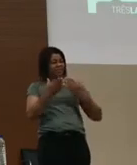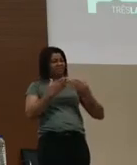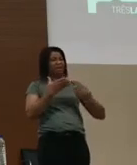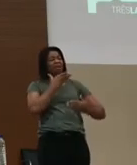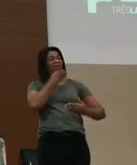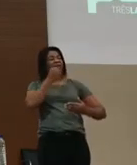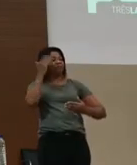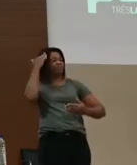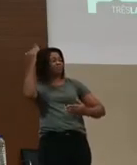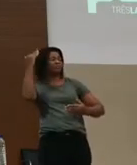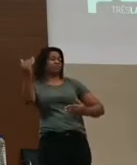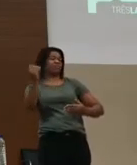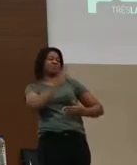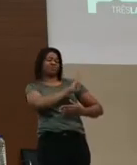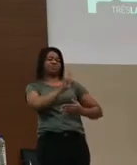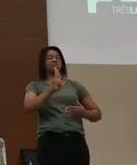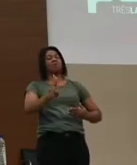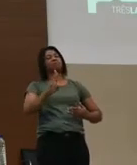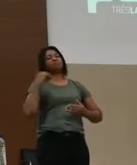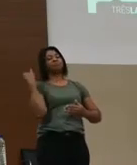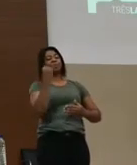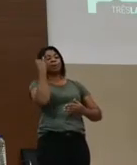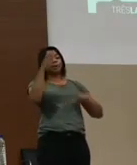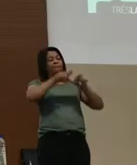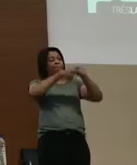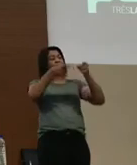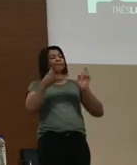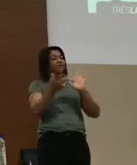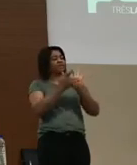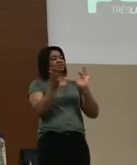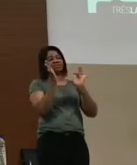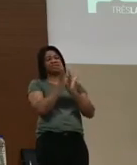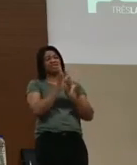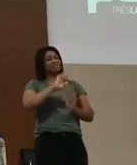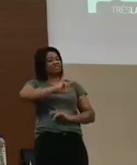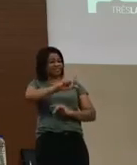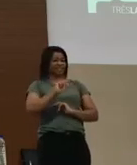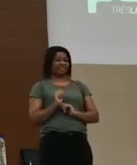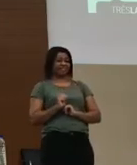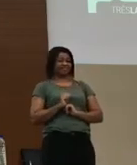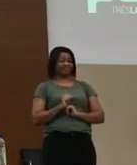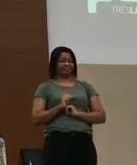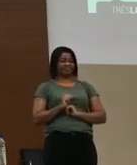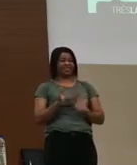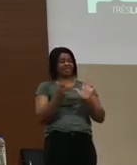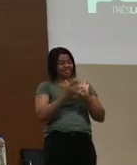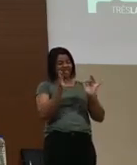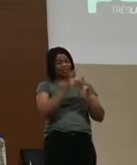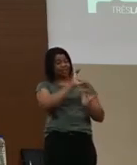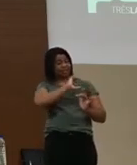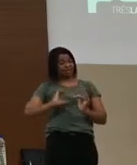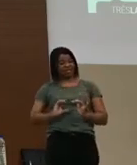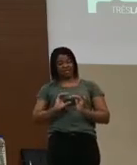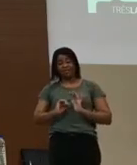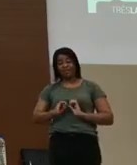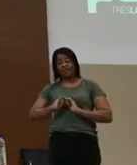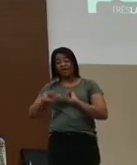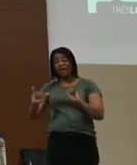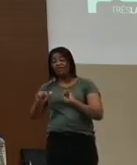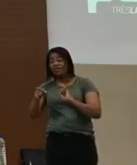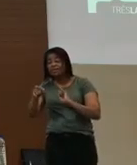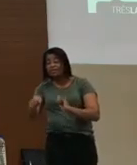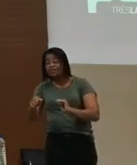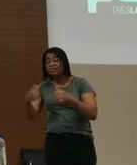nome. Mas em Jesus aqui, ele deseja que os seus liderados o superem nas obras que